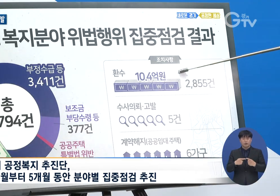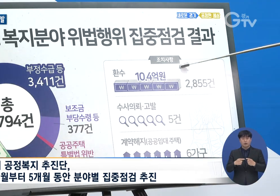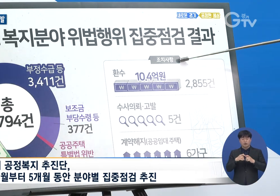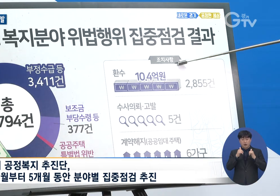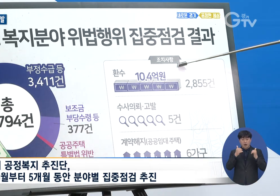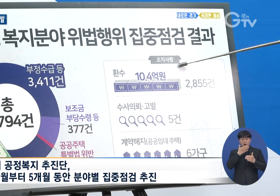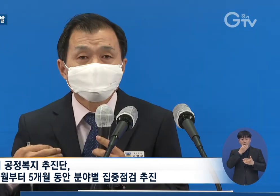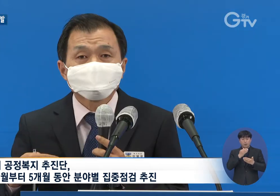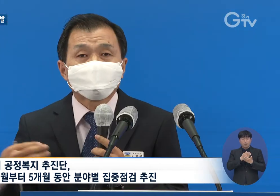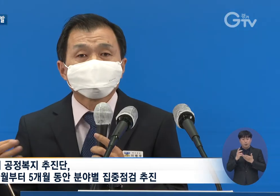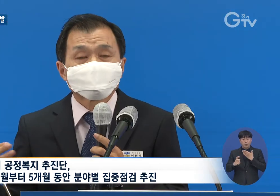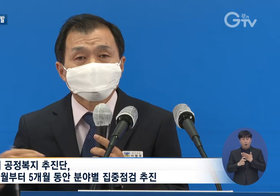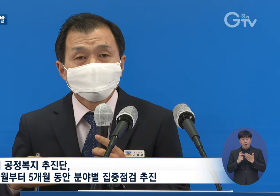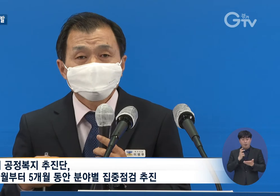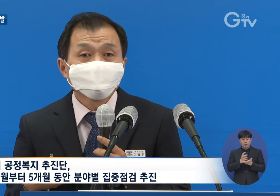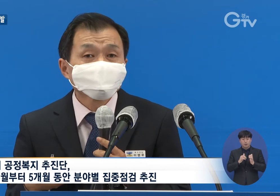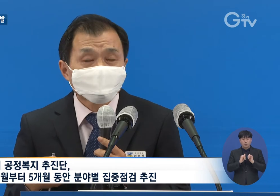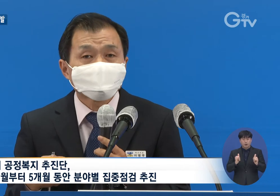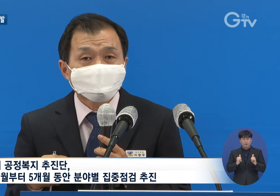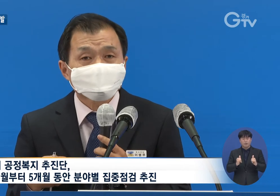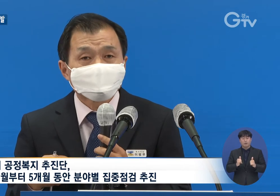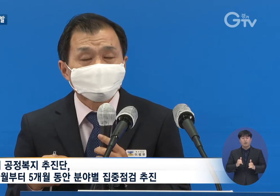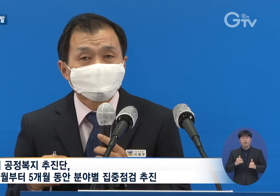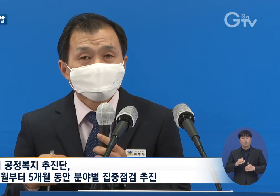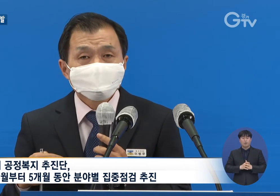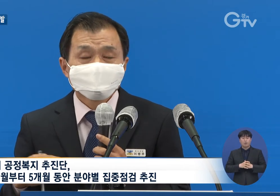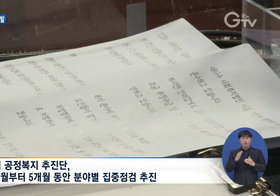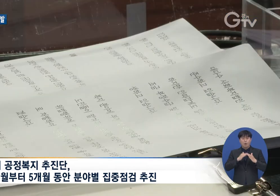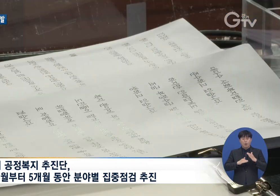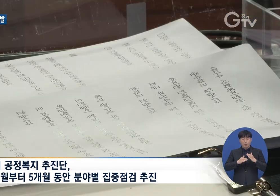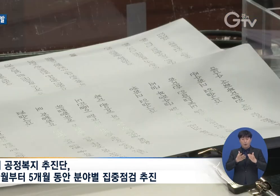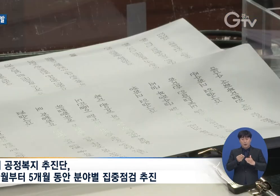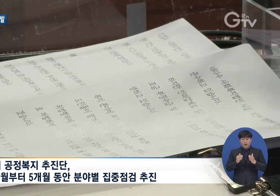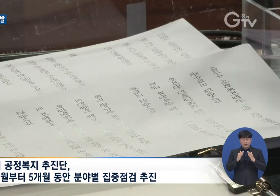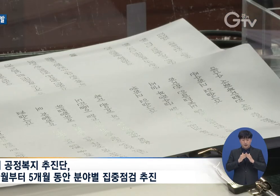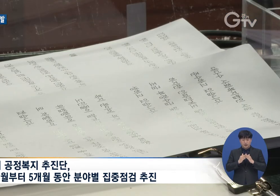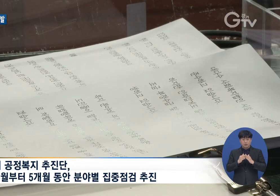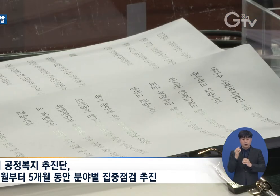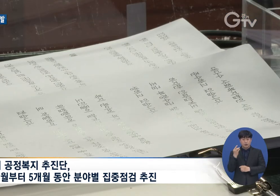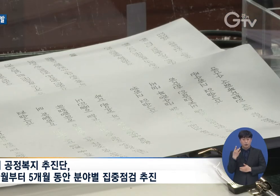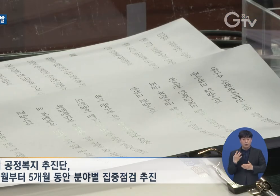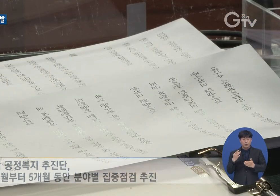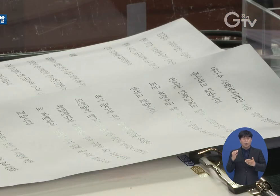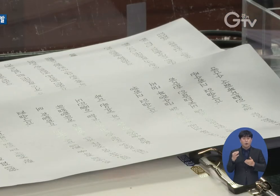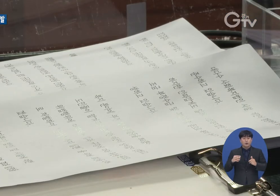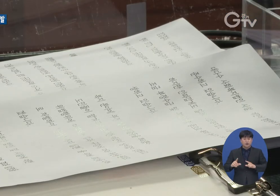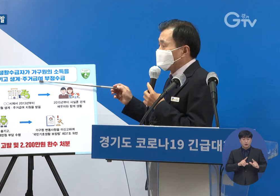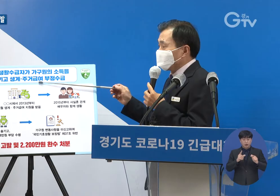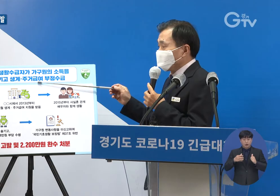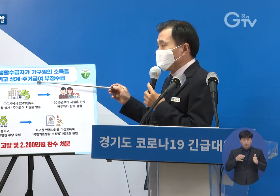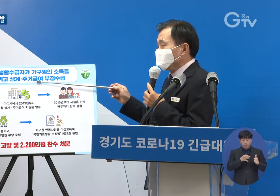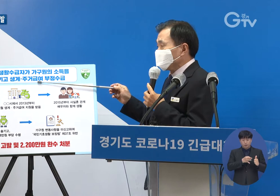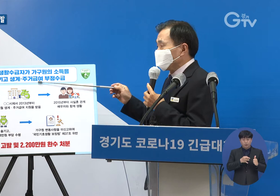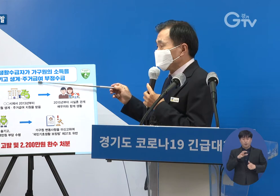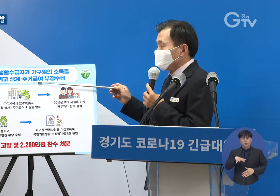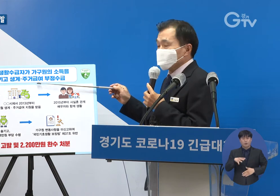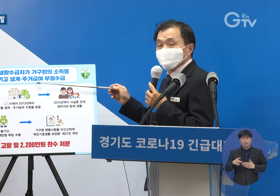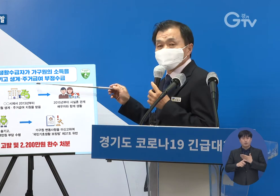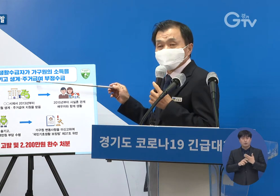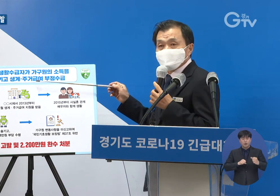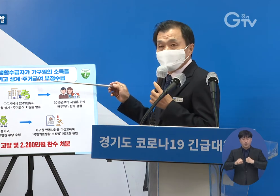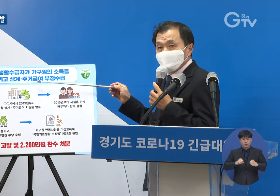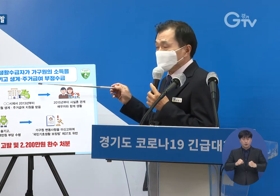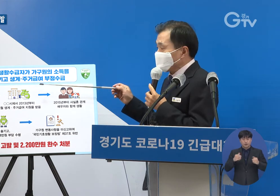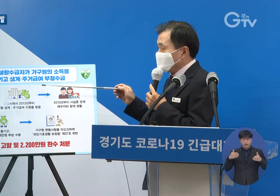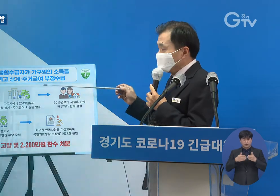개소 기초생활 급여 20 1만가구 공공임대주택 8389 후 를 대상으로 위법행위 등을 집중